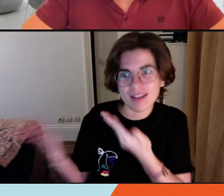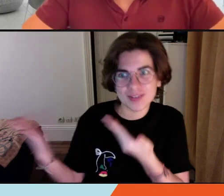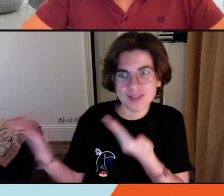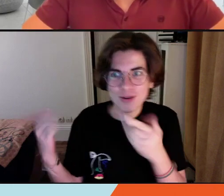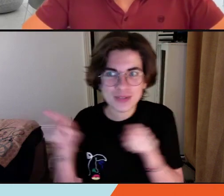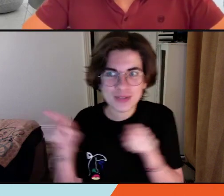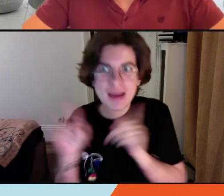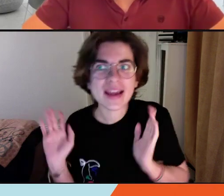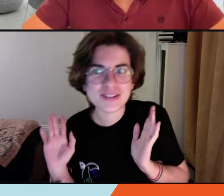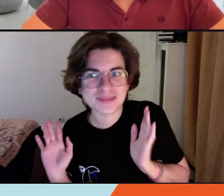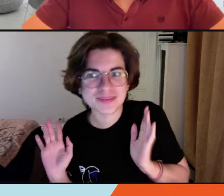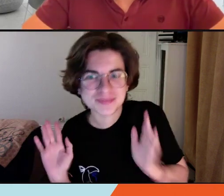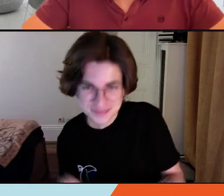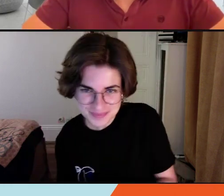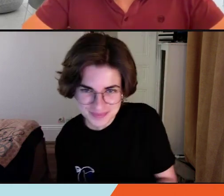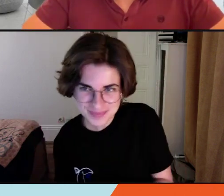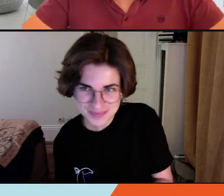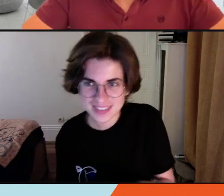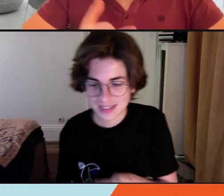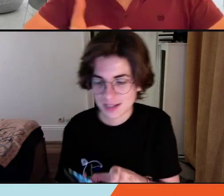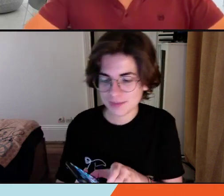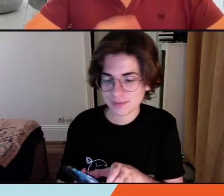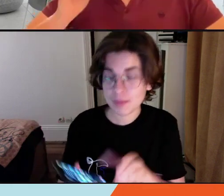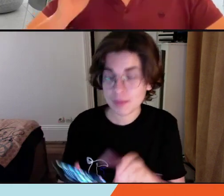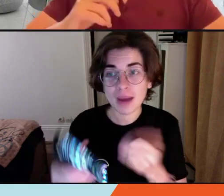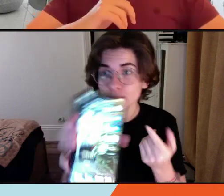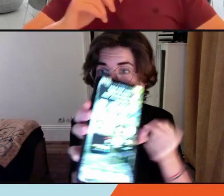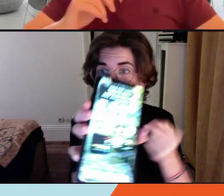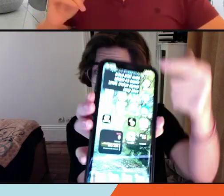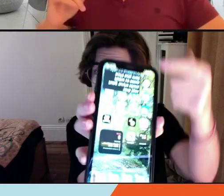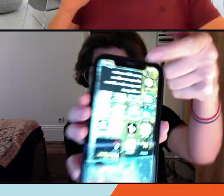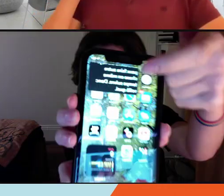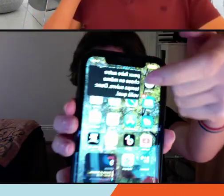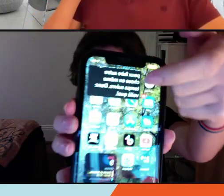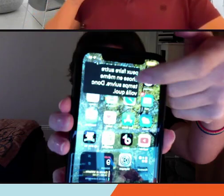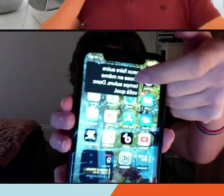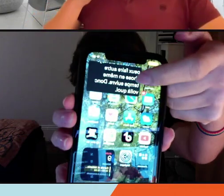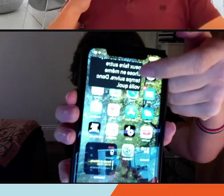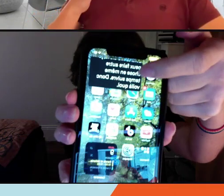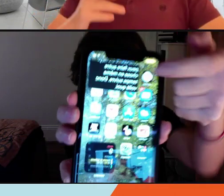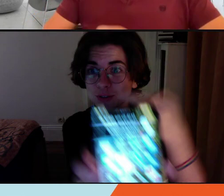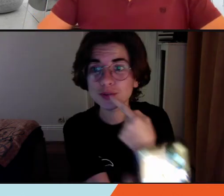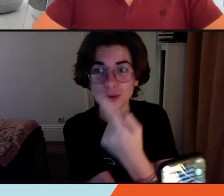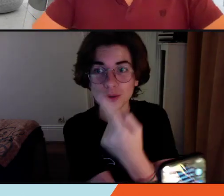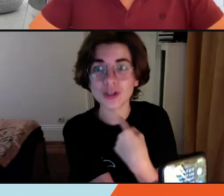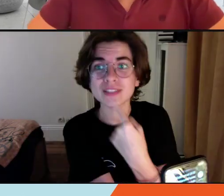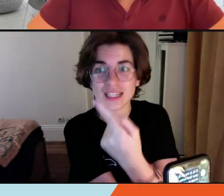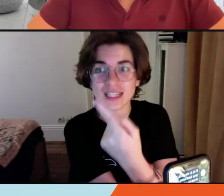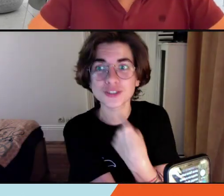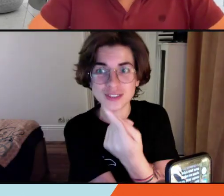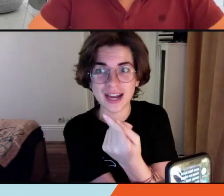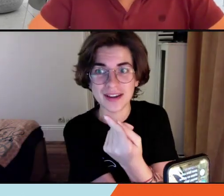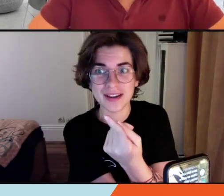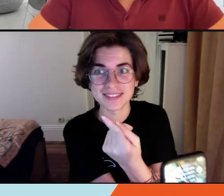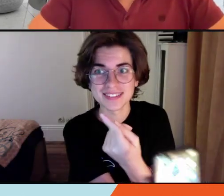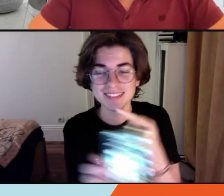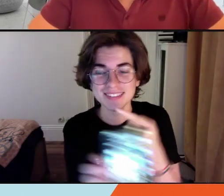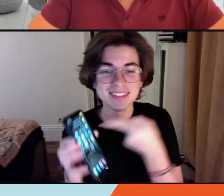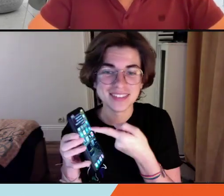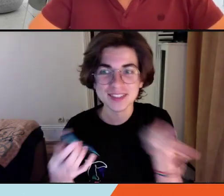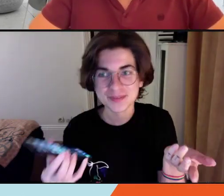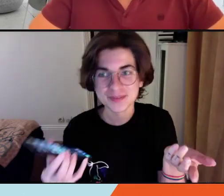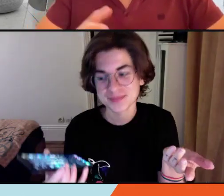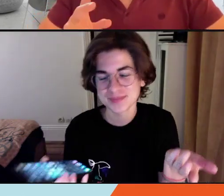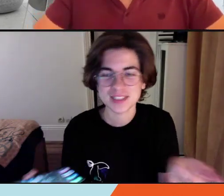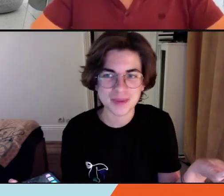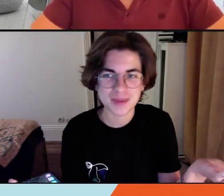est pareil, quoi. C'est ça. Par contre, t'as tout titre bien ce qu'on est en train de se dire. Ouais. Oui. Ça,